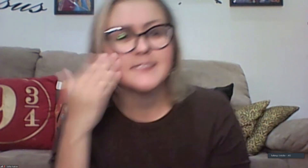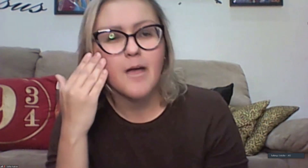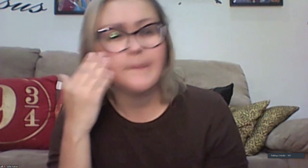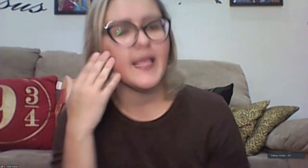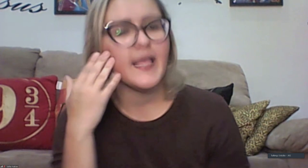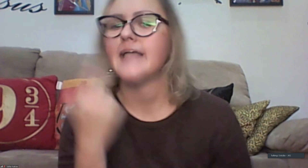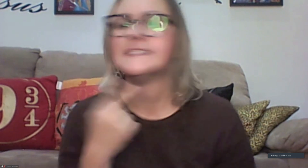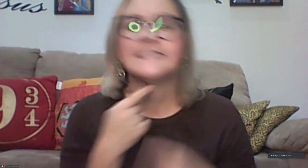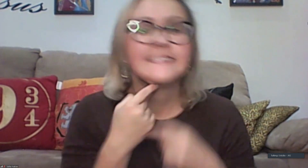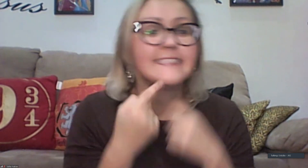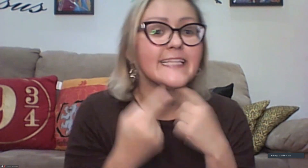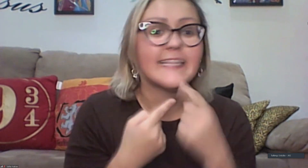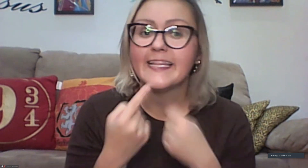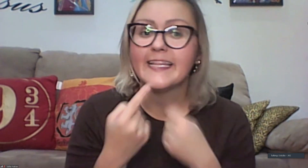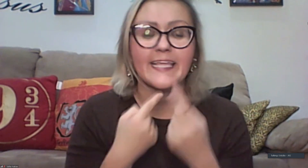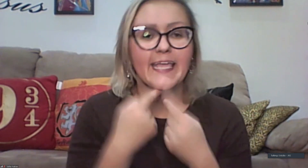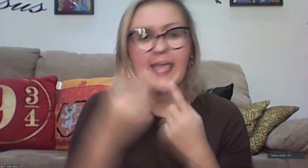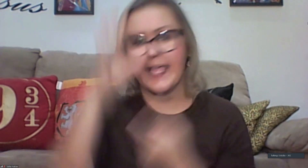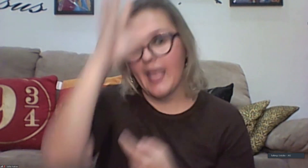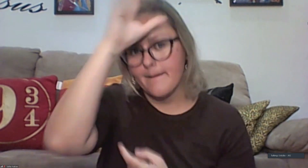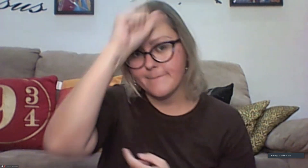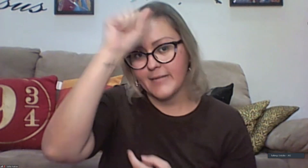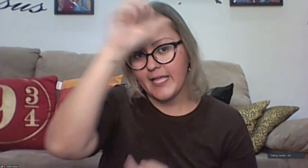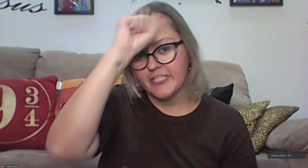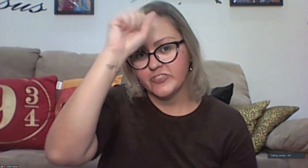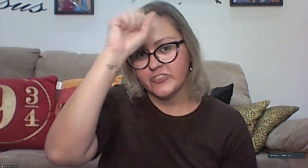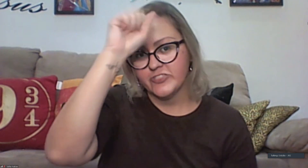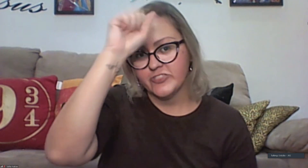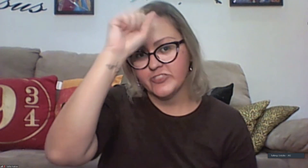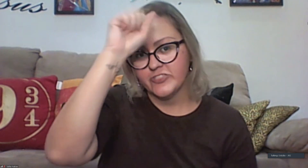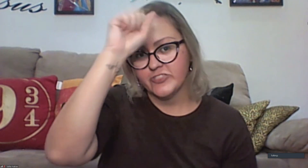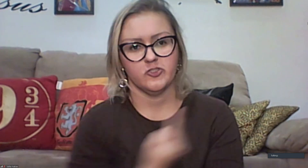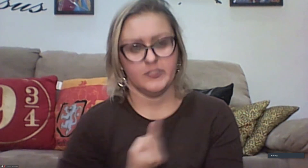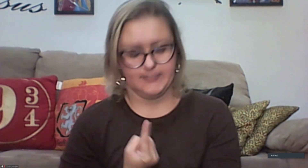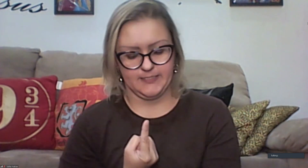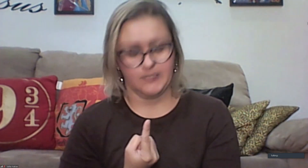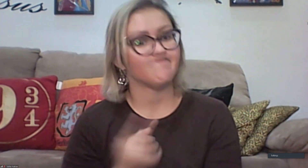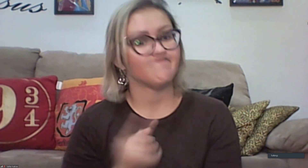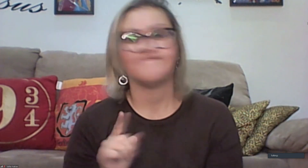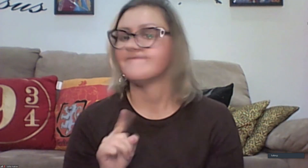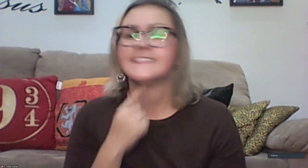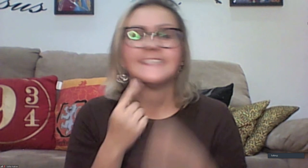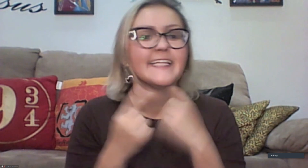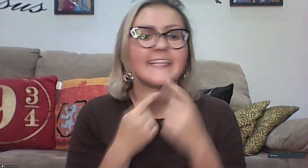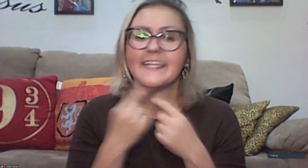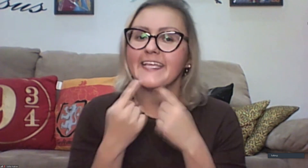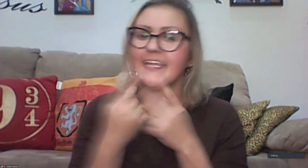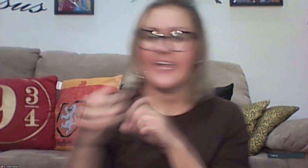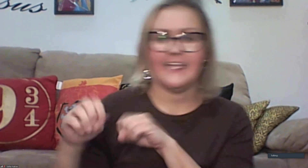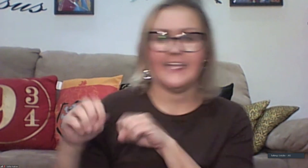Caminhando junto. Então não adianta você aprender sozinho. Não adianta nada você ensinar